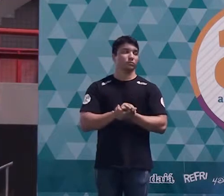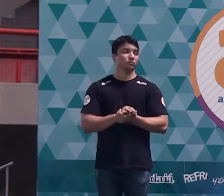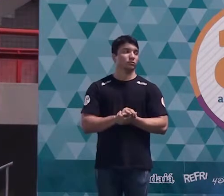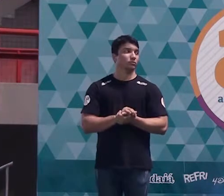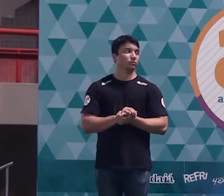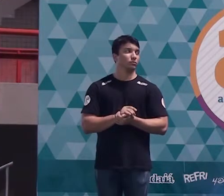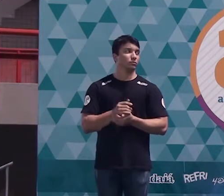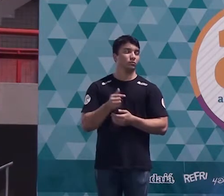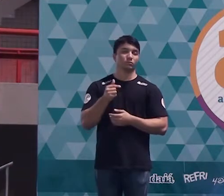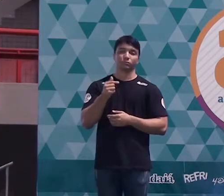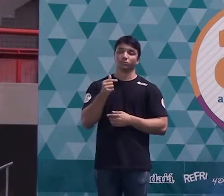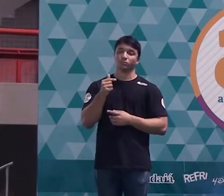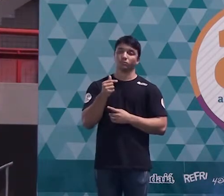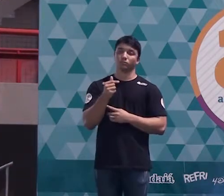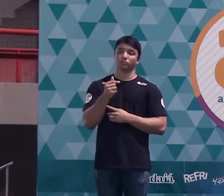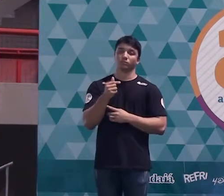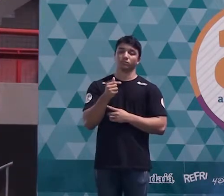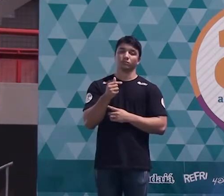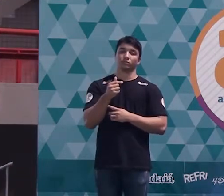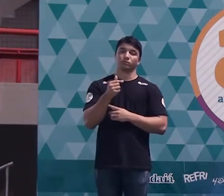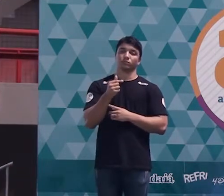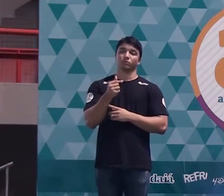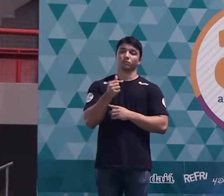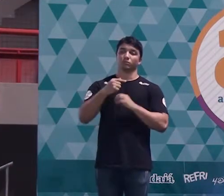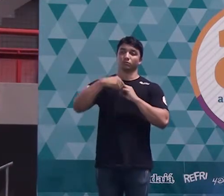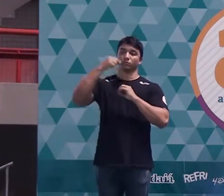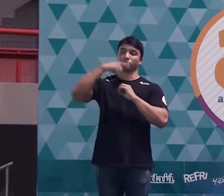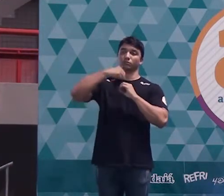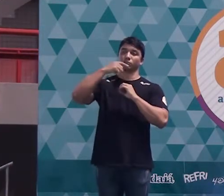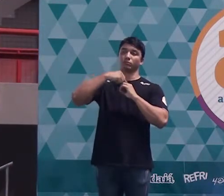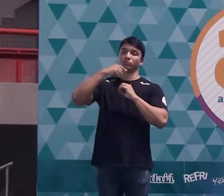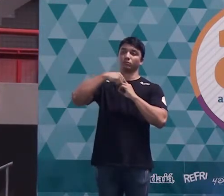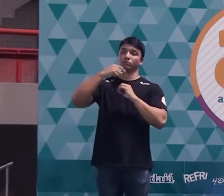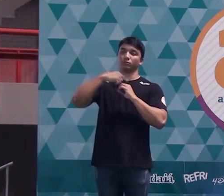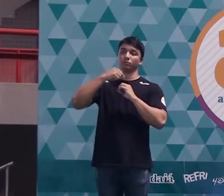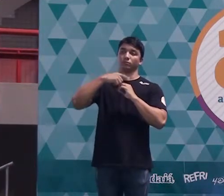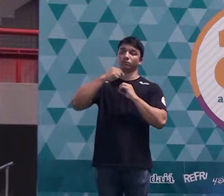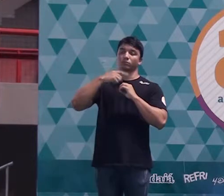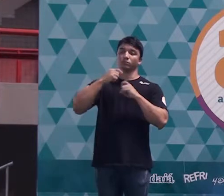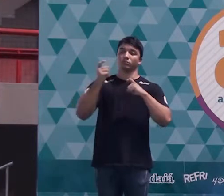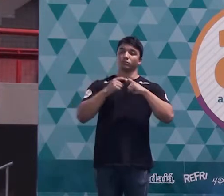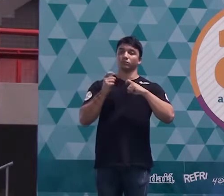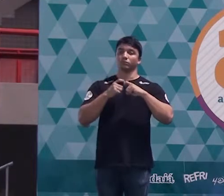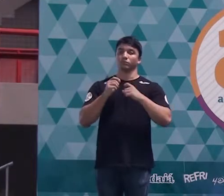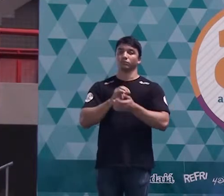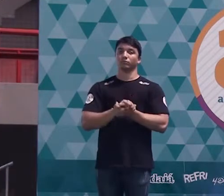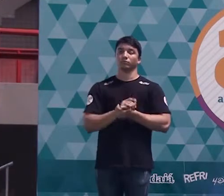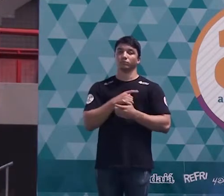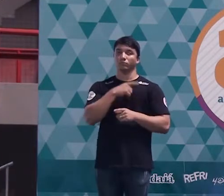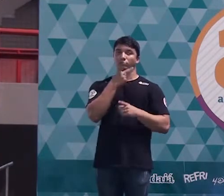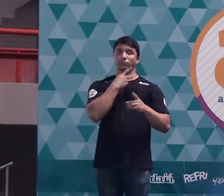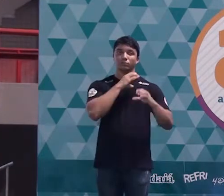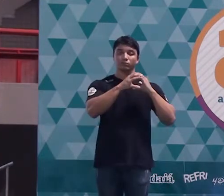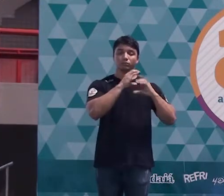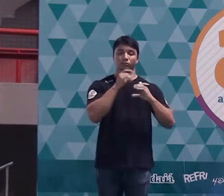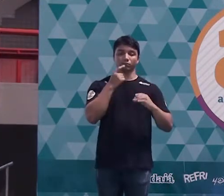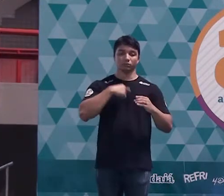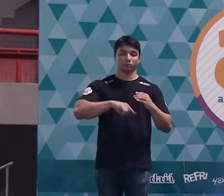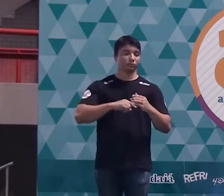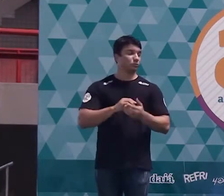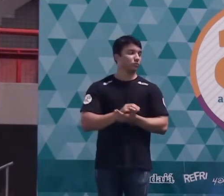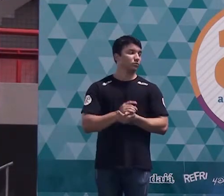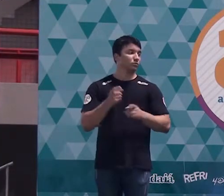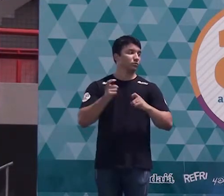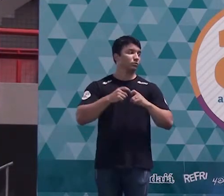questão caiu na Unifor, no vestibular de medicina. Diz assim, considere a situação de comunicação abaixo.